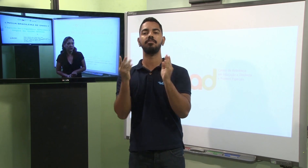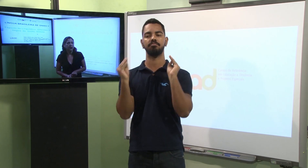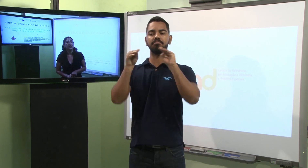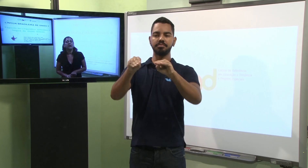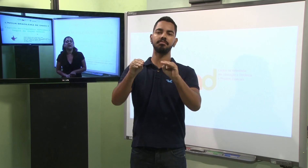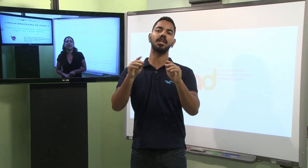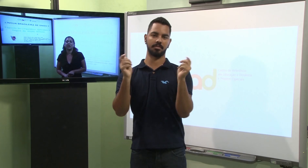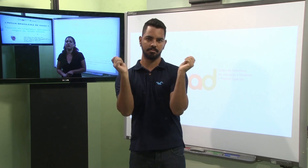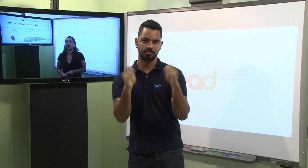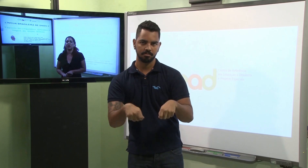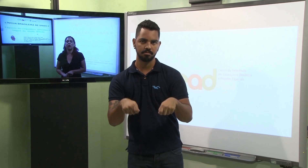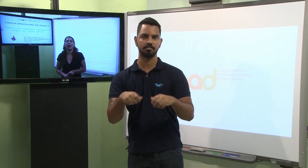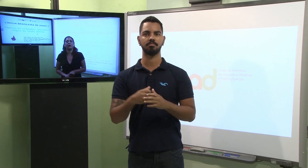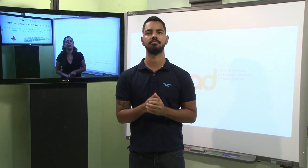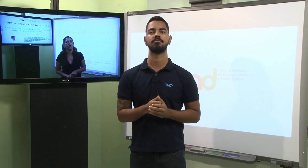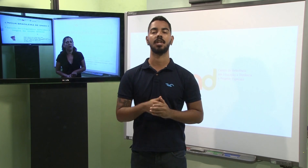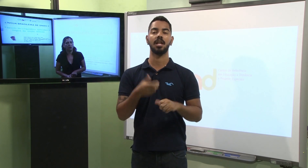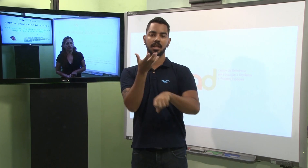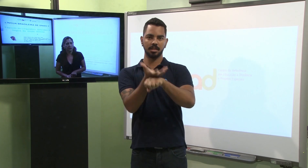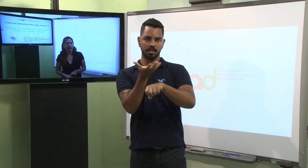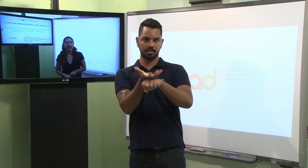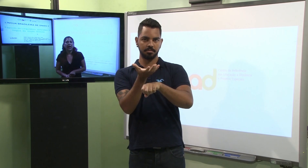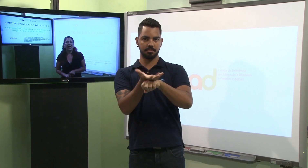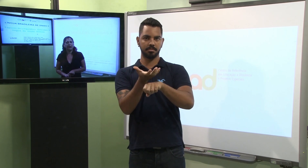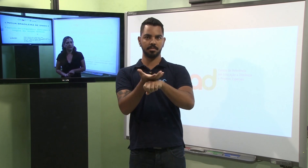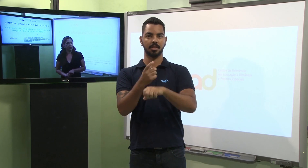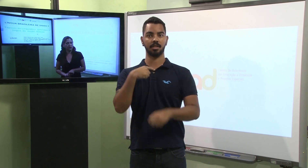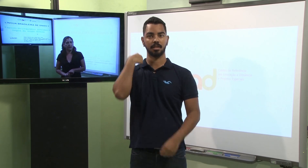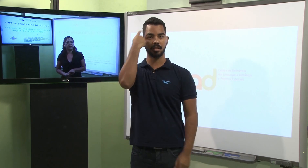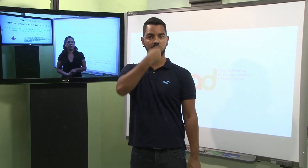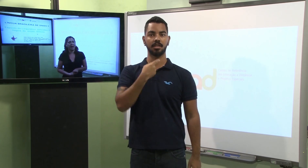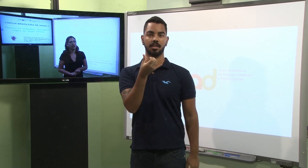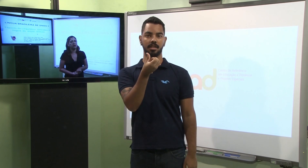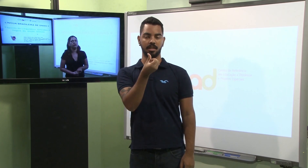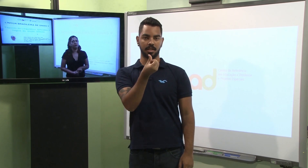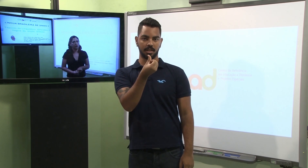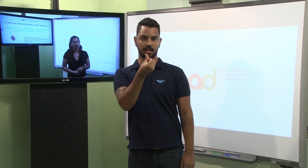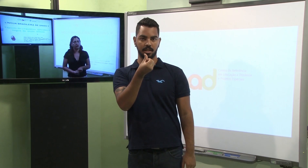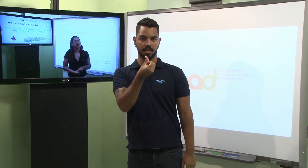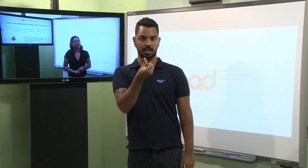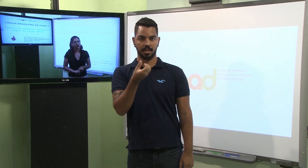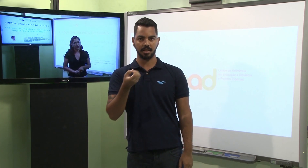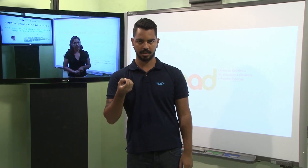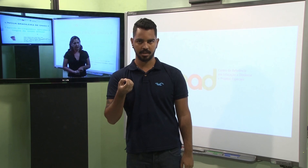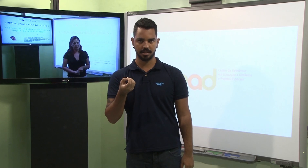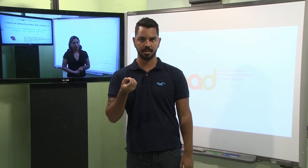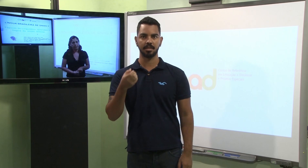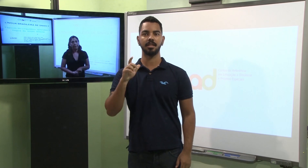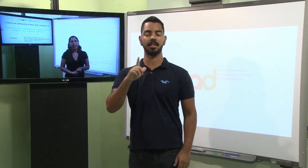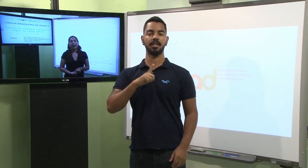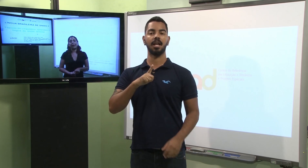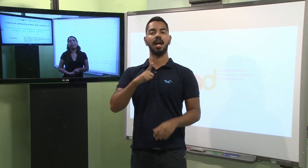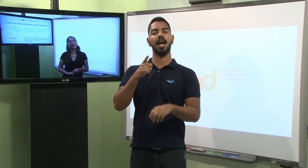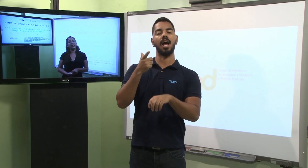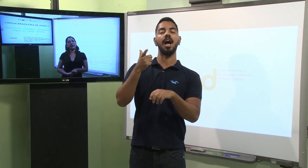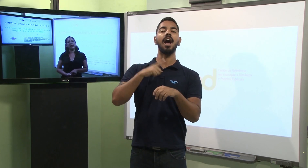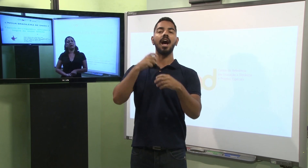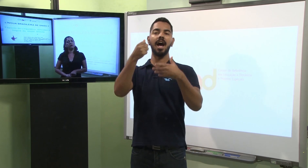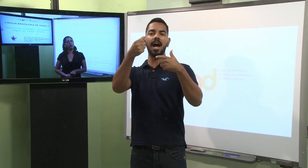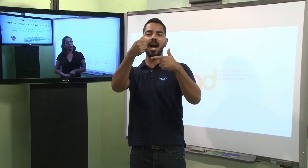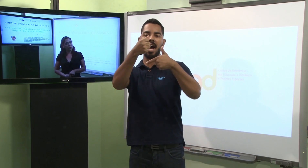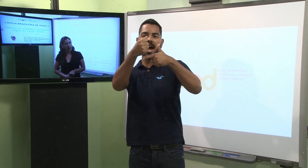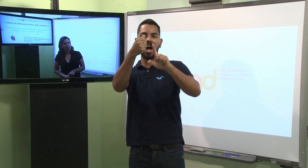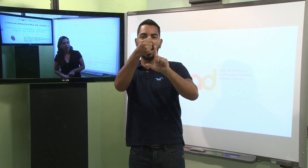60 horas e será dividida em 4 videoaulas, além das atividades práticas dos fóruns e chats. E para